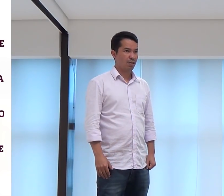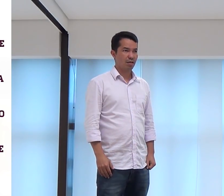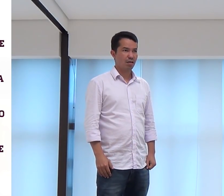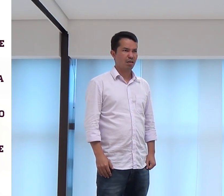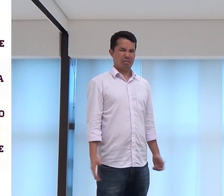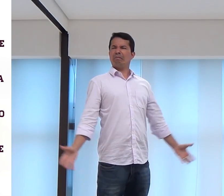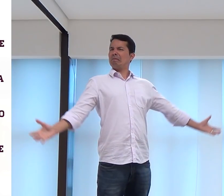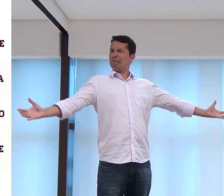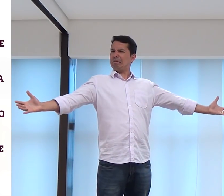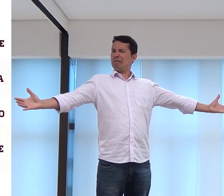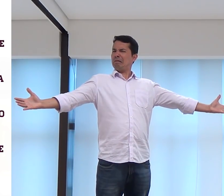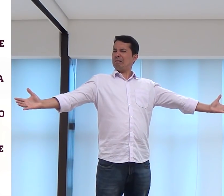separa dela.